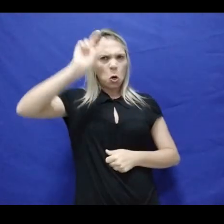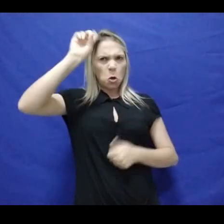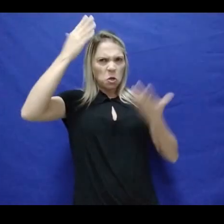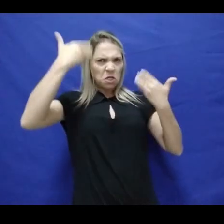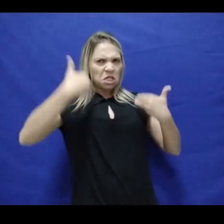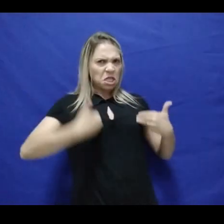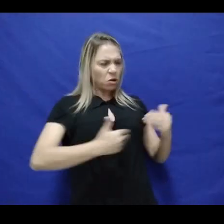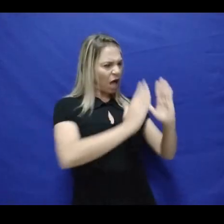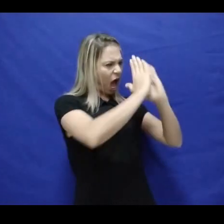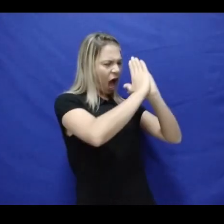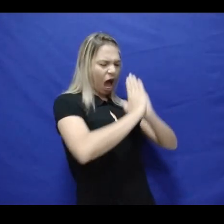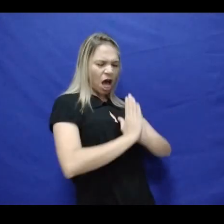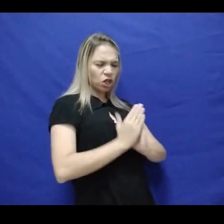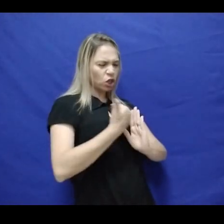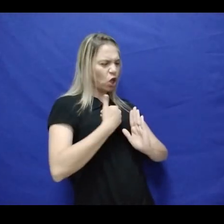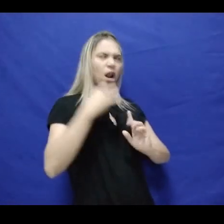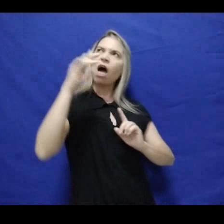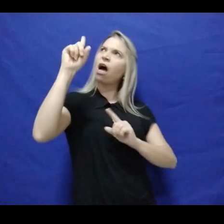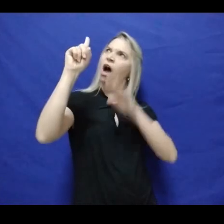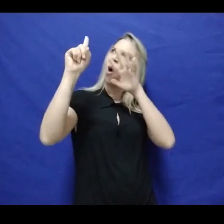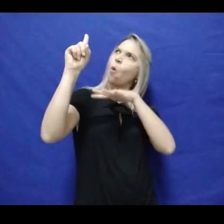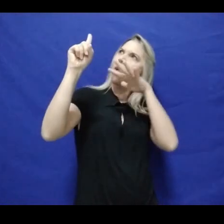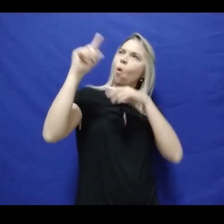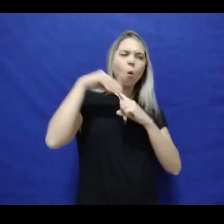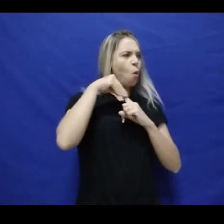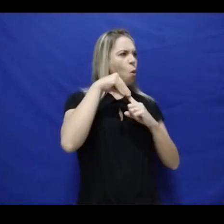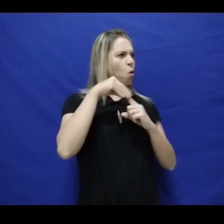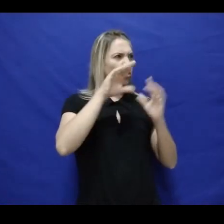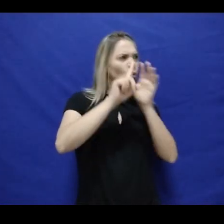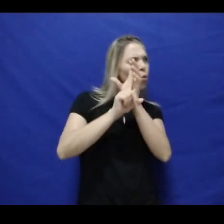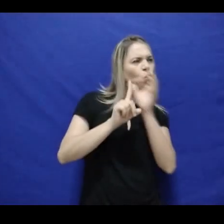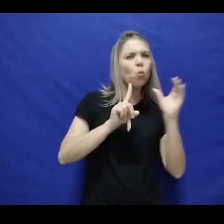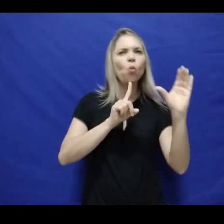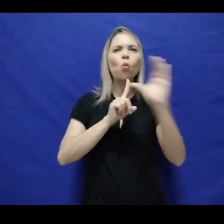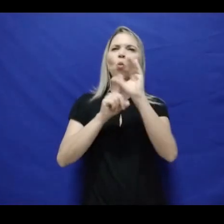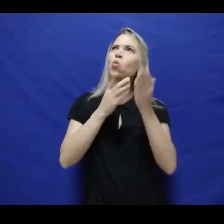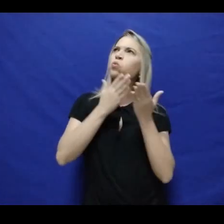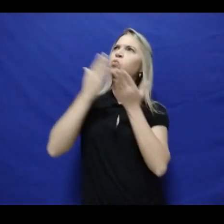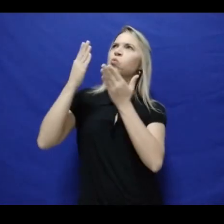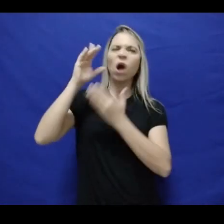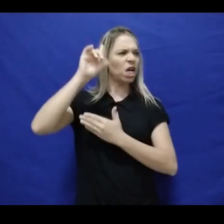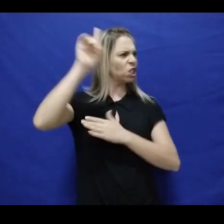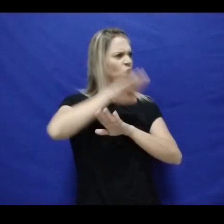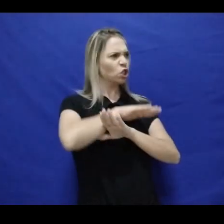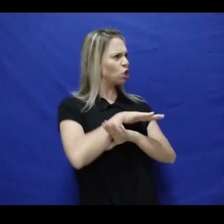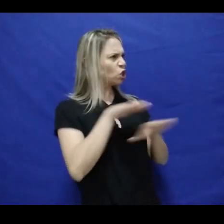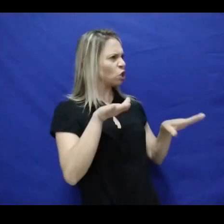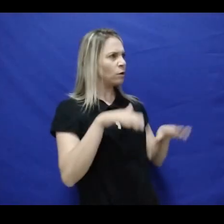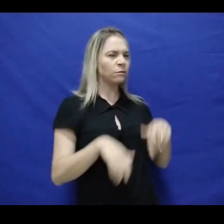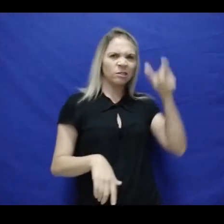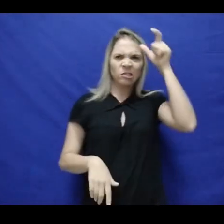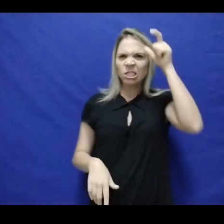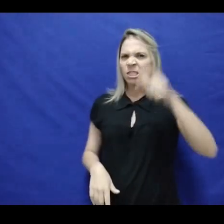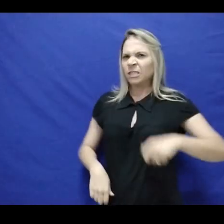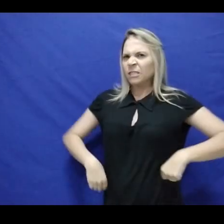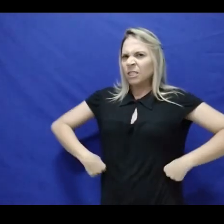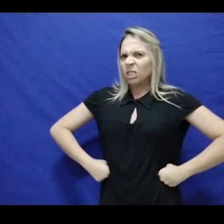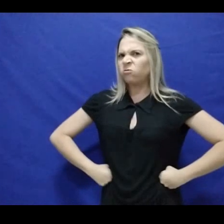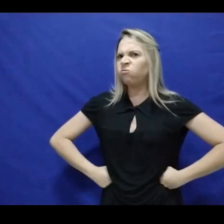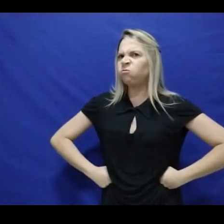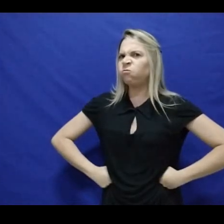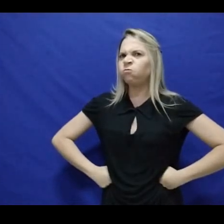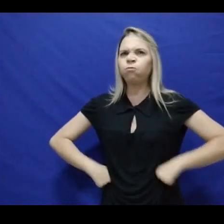está escrito, ao Senhor teu Deus adorarás, e só a ele darás culto. Com isto,